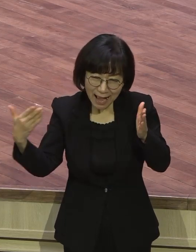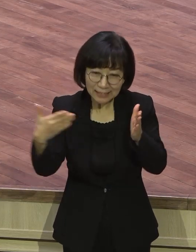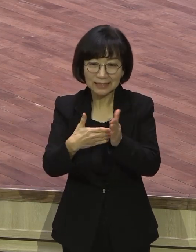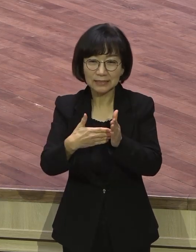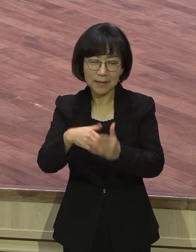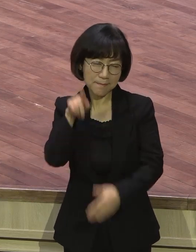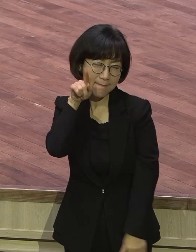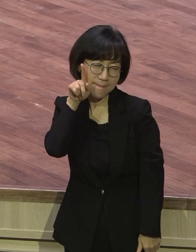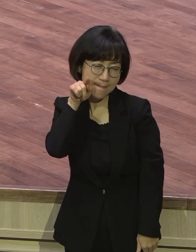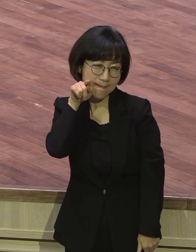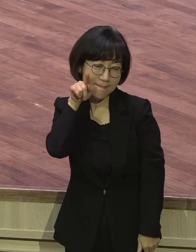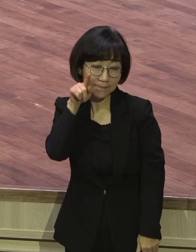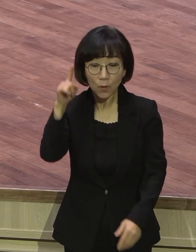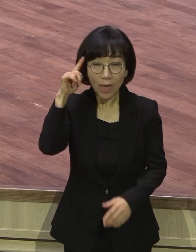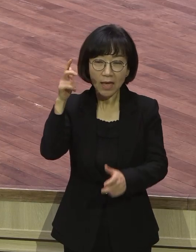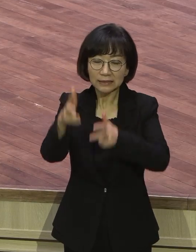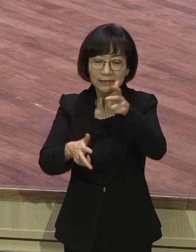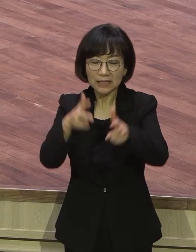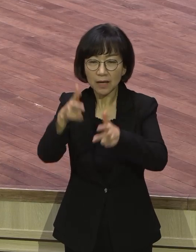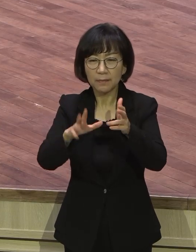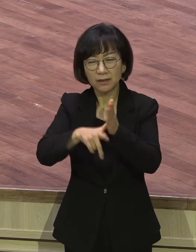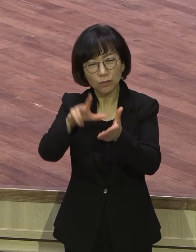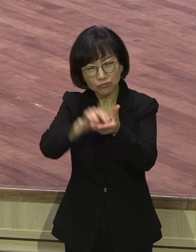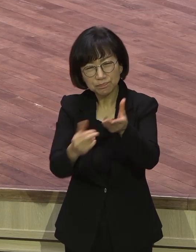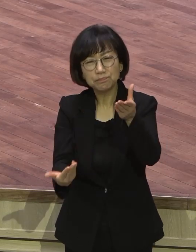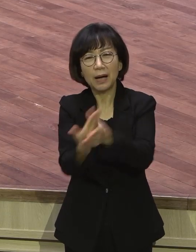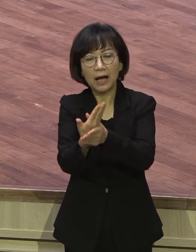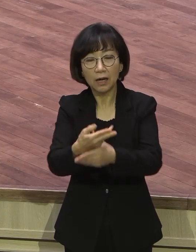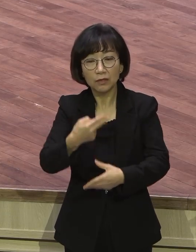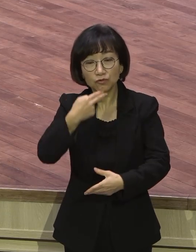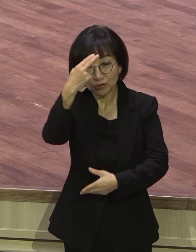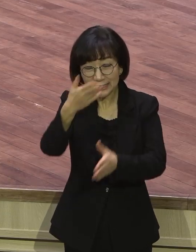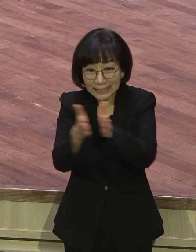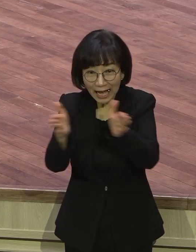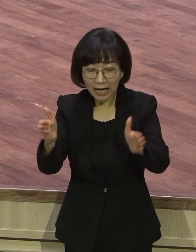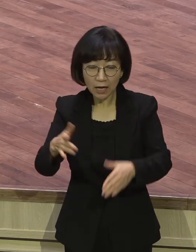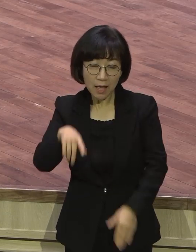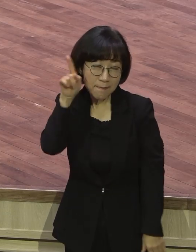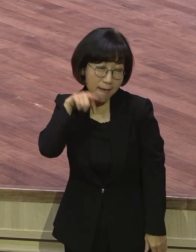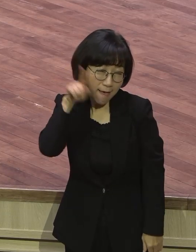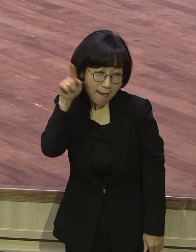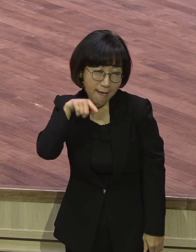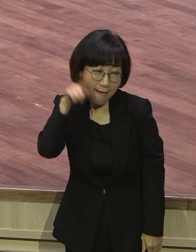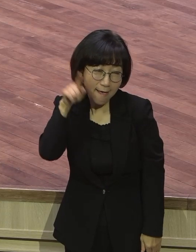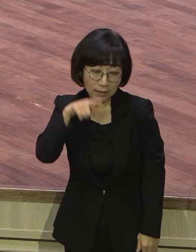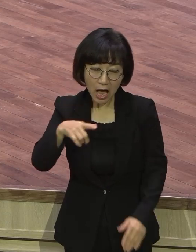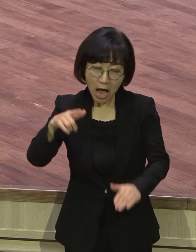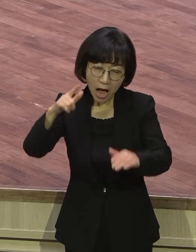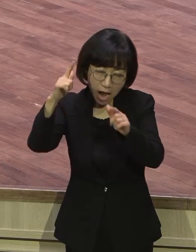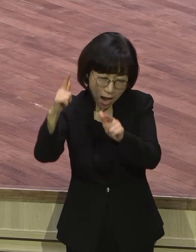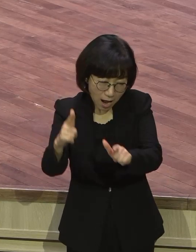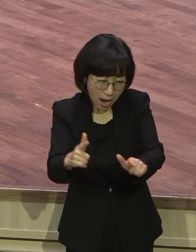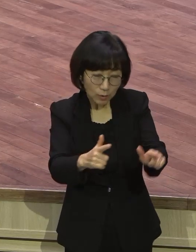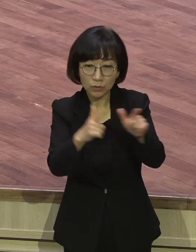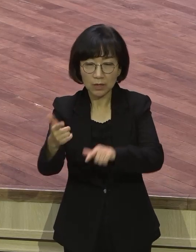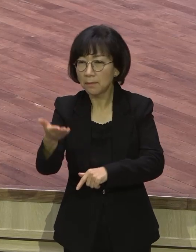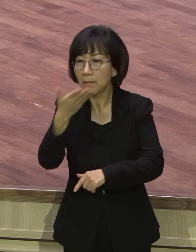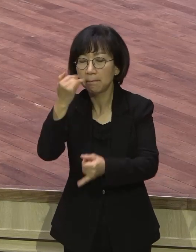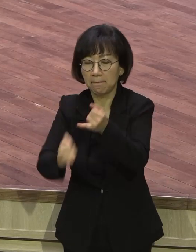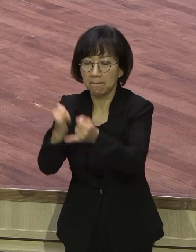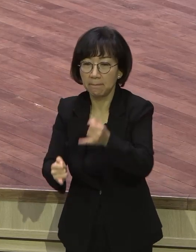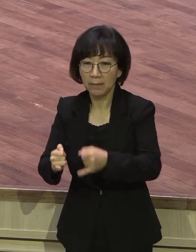하는데 그 사업에 문제가 와가지고 술을 마시기 시작했는데 알코올을 매일 하루 종일 밥도 안 먹고